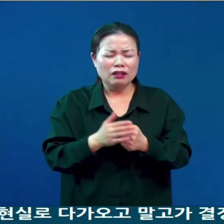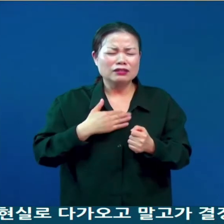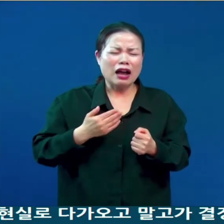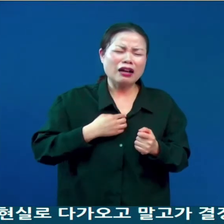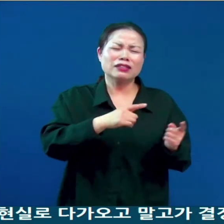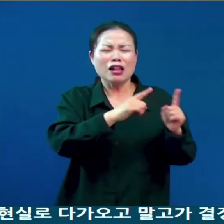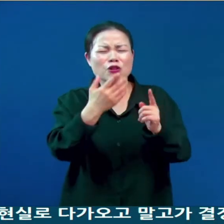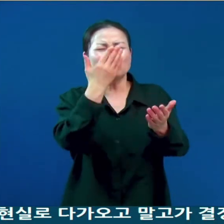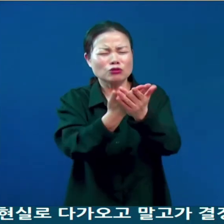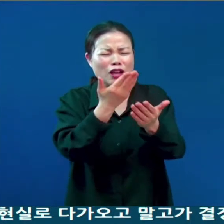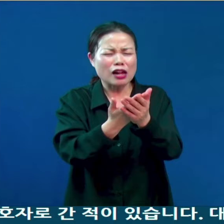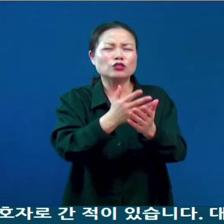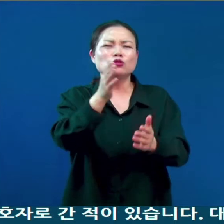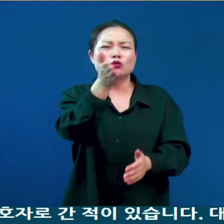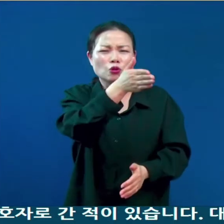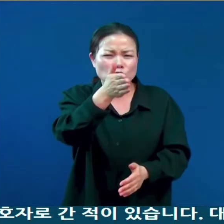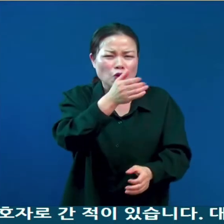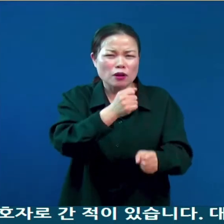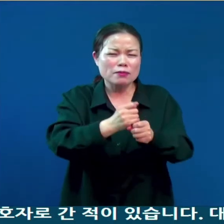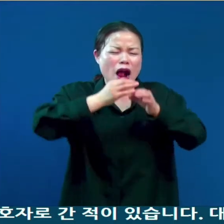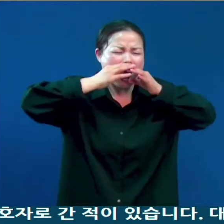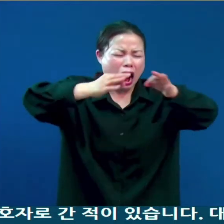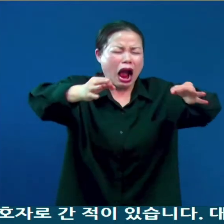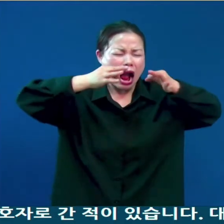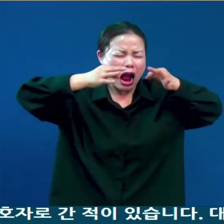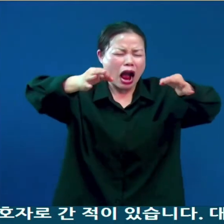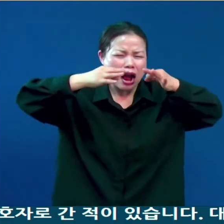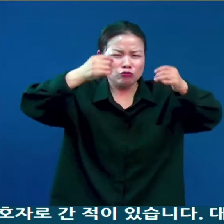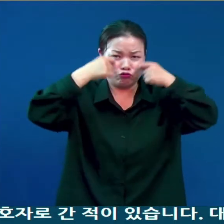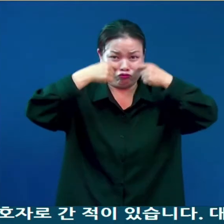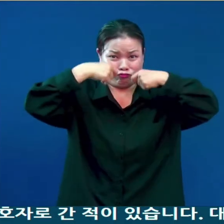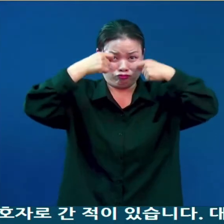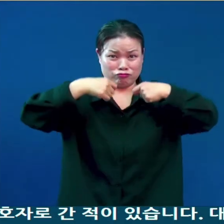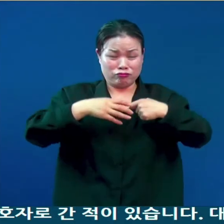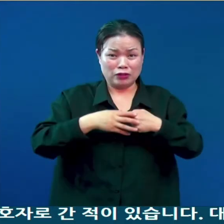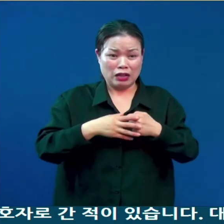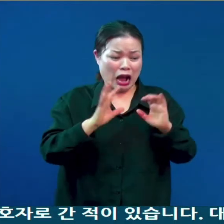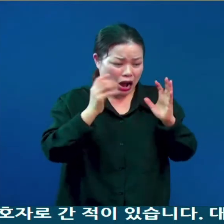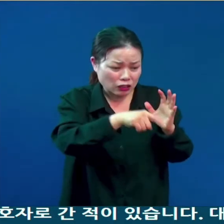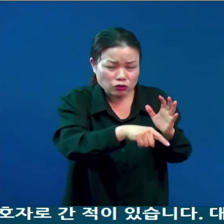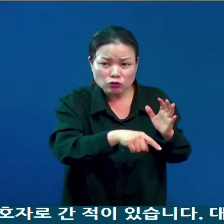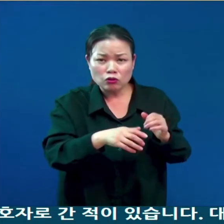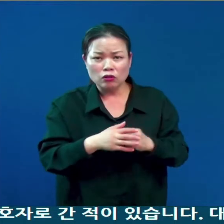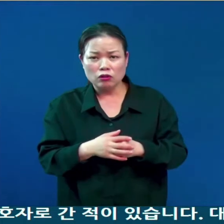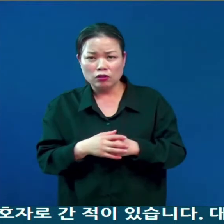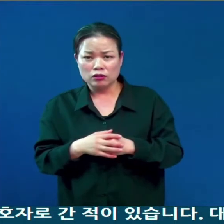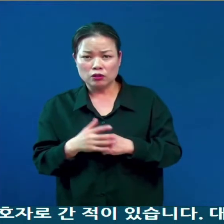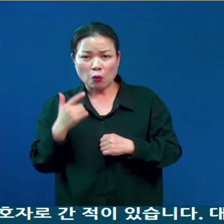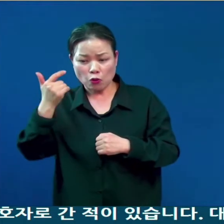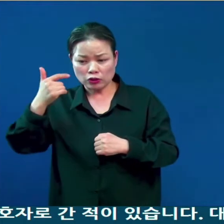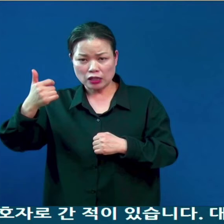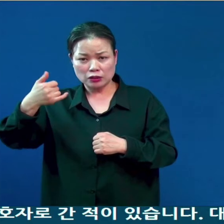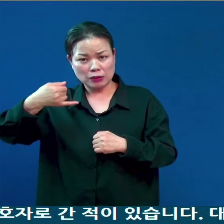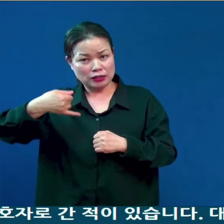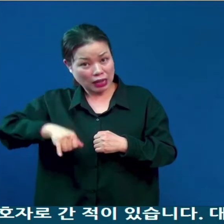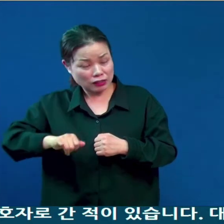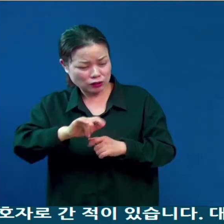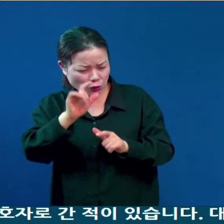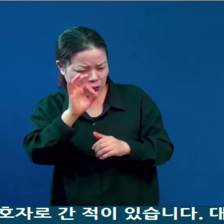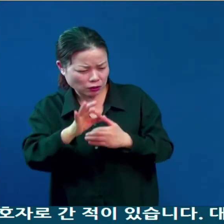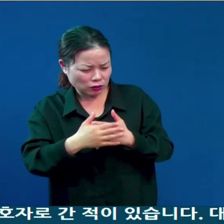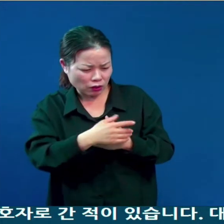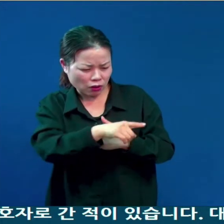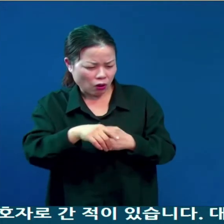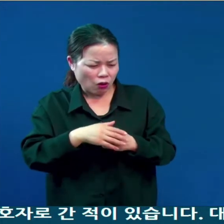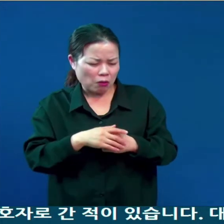진짜 나 죽겠네요 하면서 막 그 죽을 듯이 우는 거예요. 근데 이제 그때 당시에 저희 아이들도 참 어릴 때였으니까 마음이